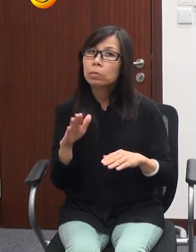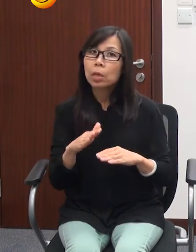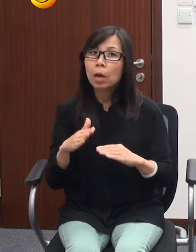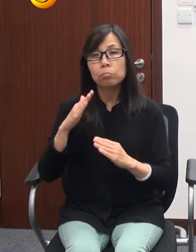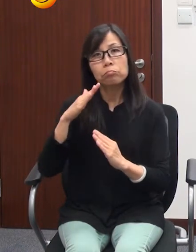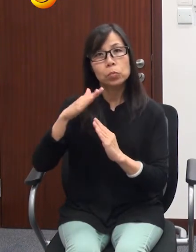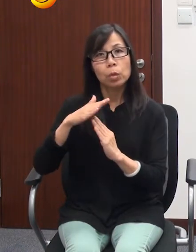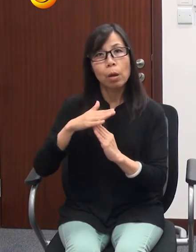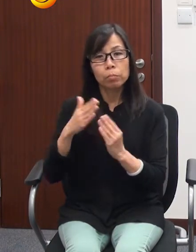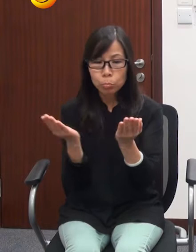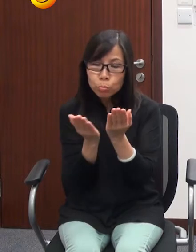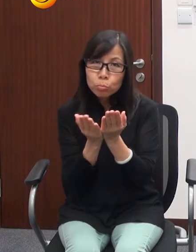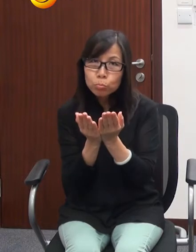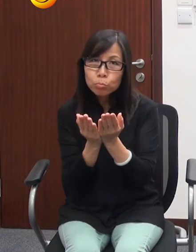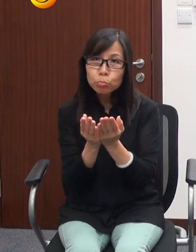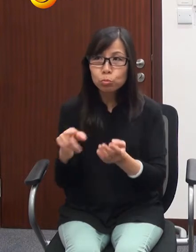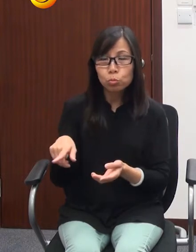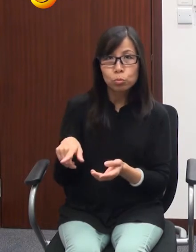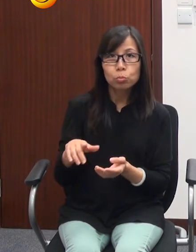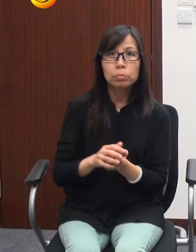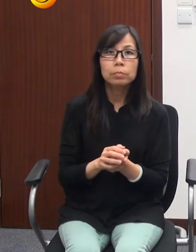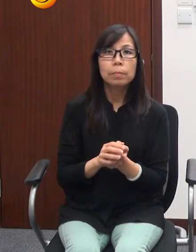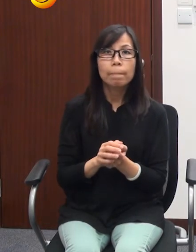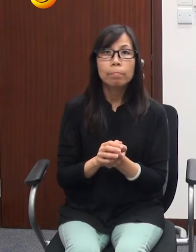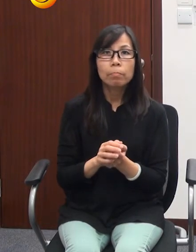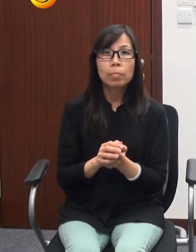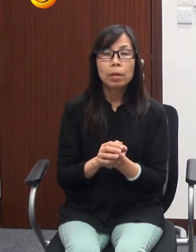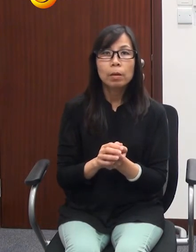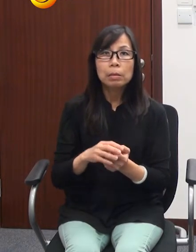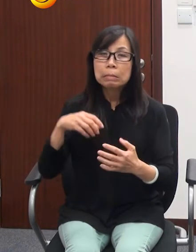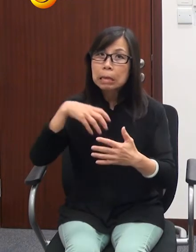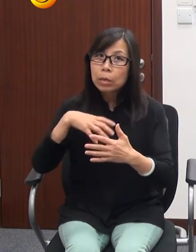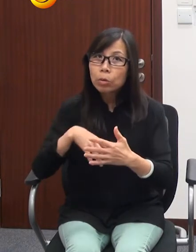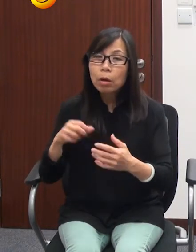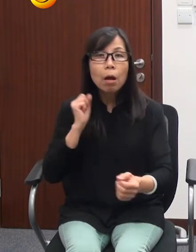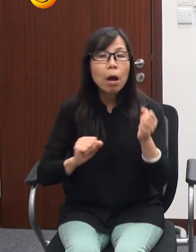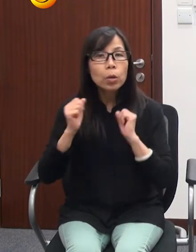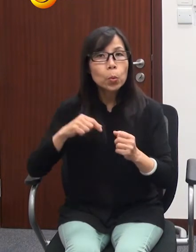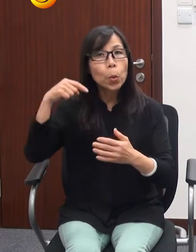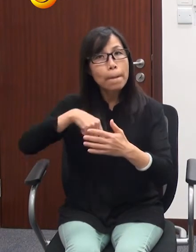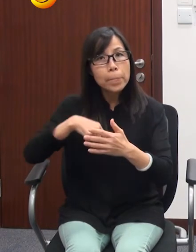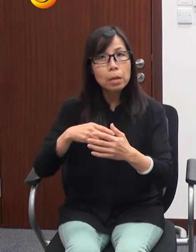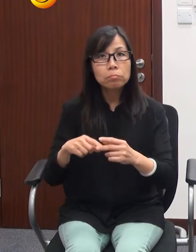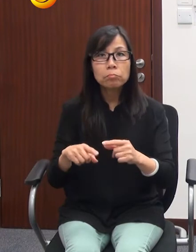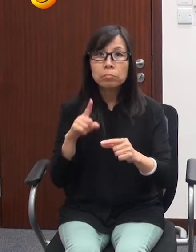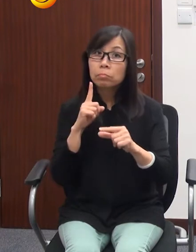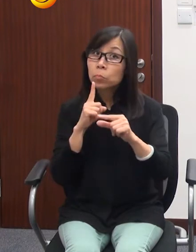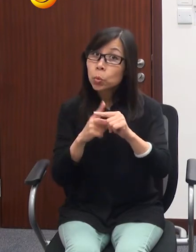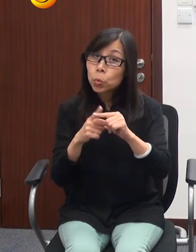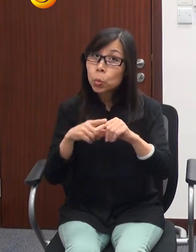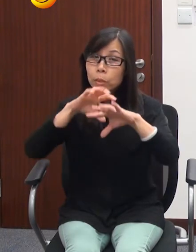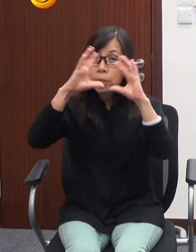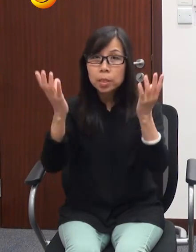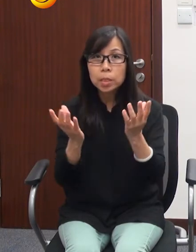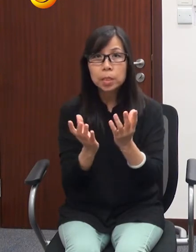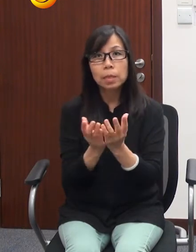都唔夠喎，你其實爆貨只不過係其中一個行動嘅平台。咁但係中間對於成個校委